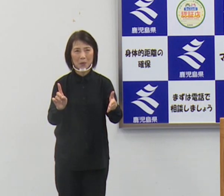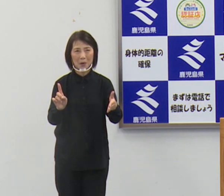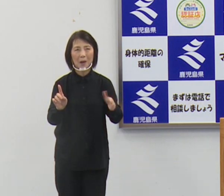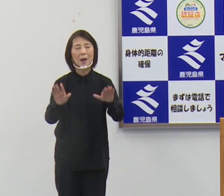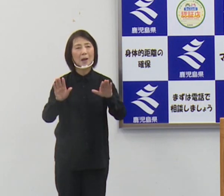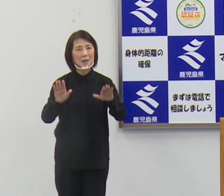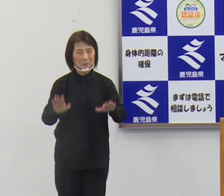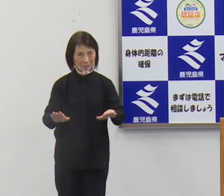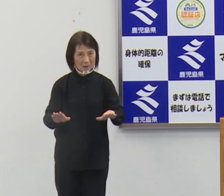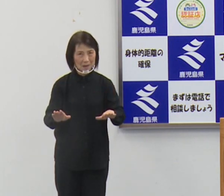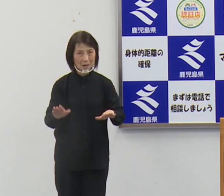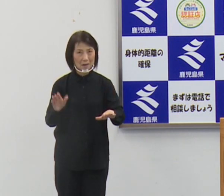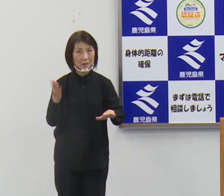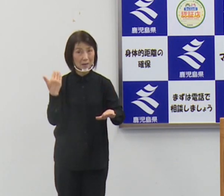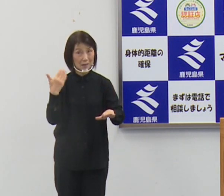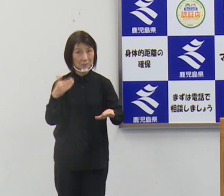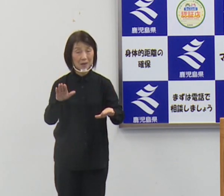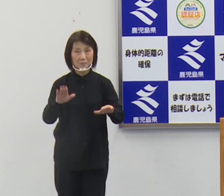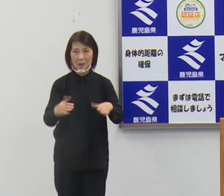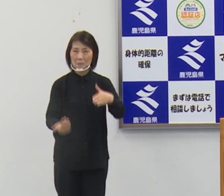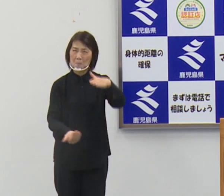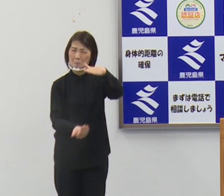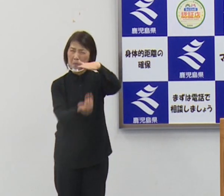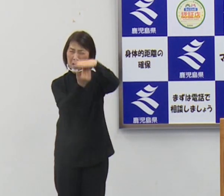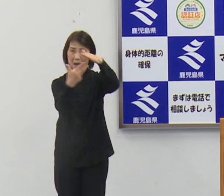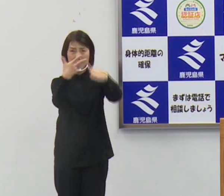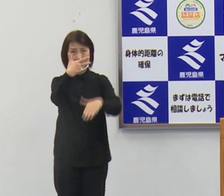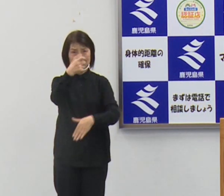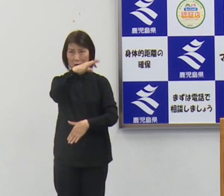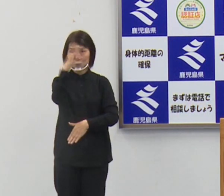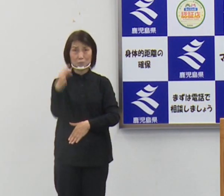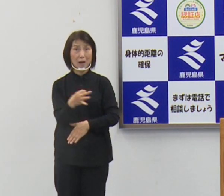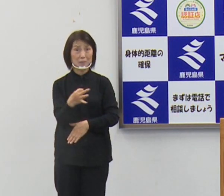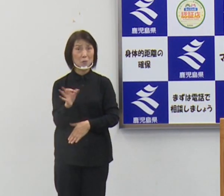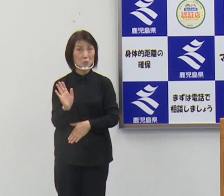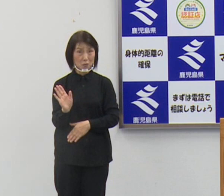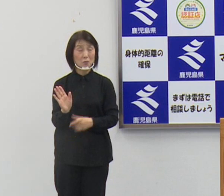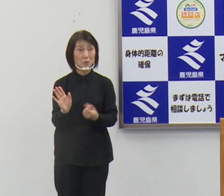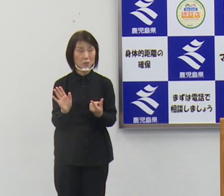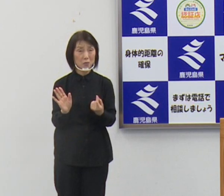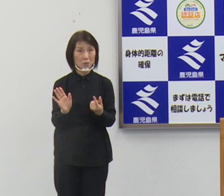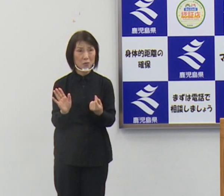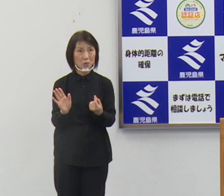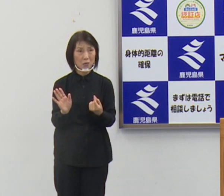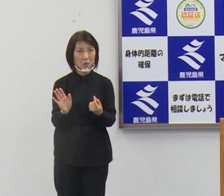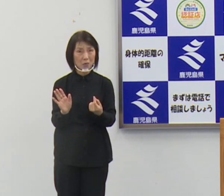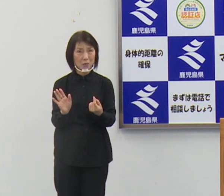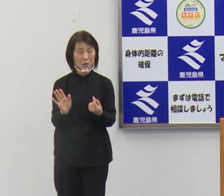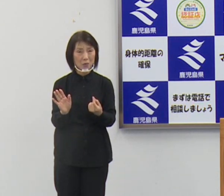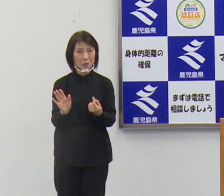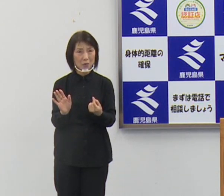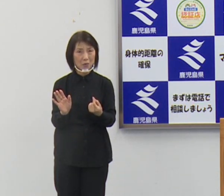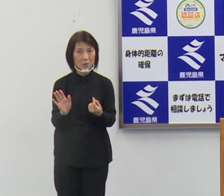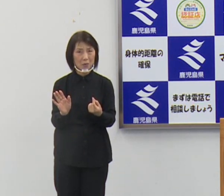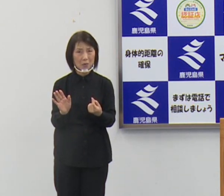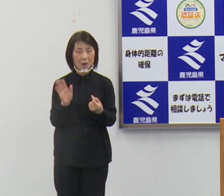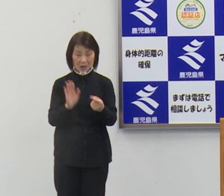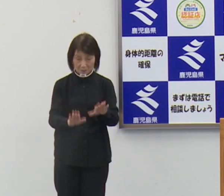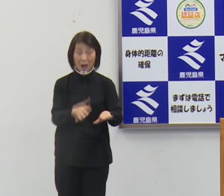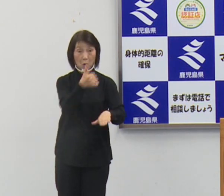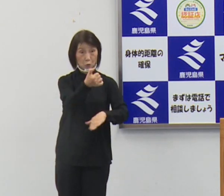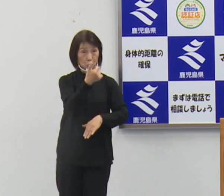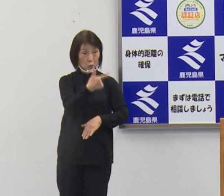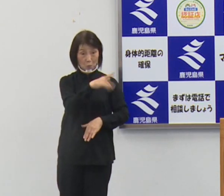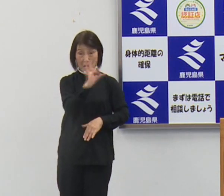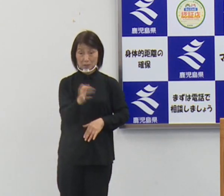先ほどの、ピーク時が 70% 超えてたのが今やっと、元のベースで言えば